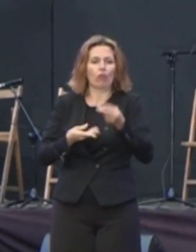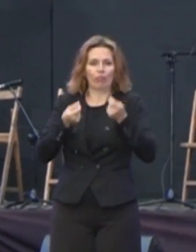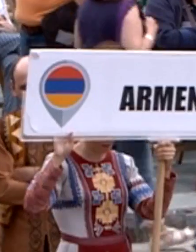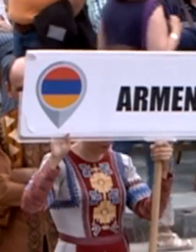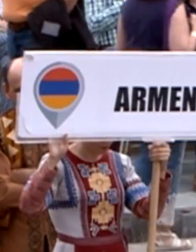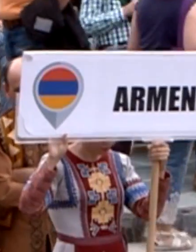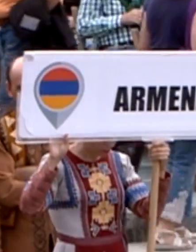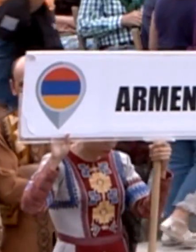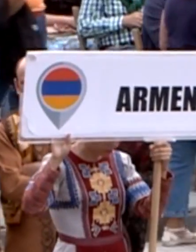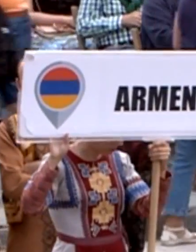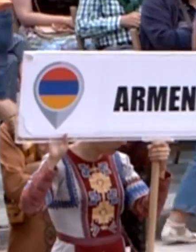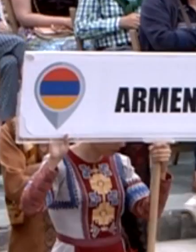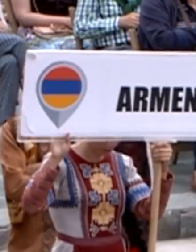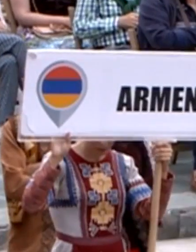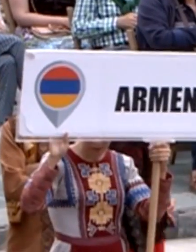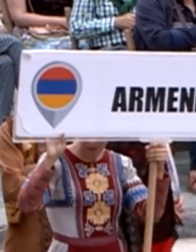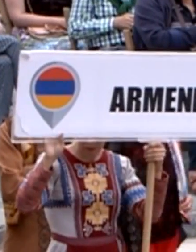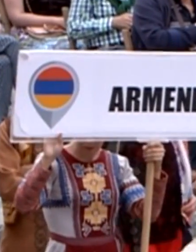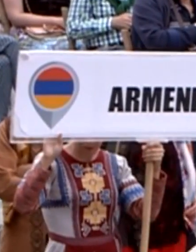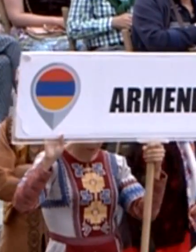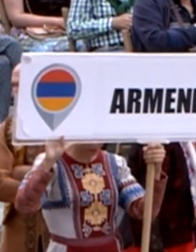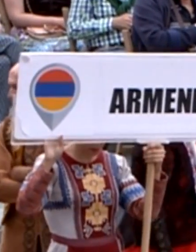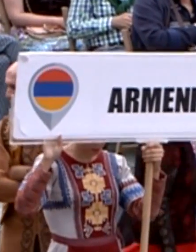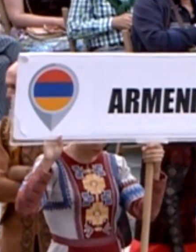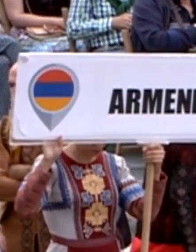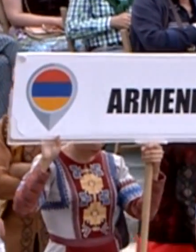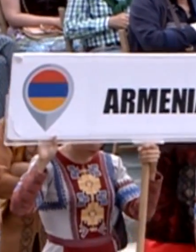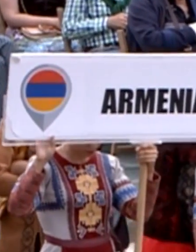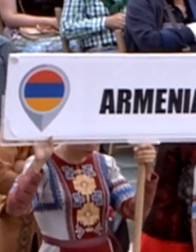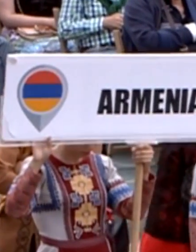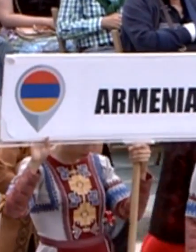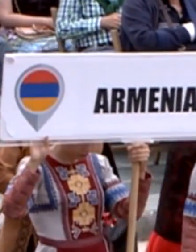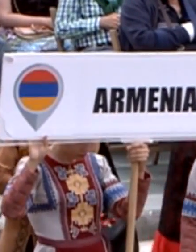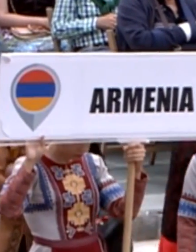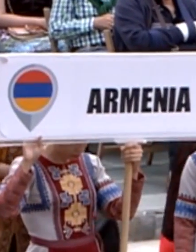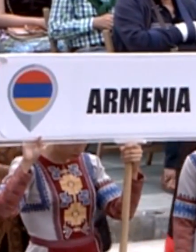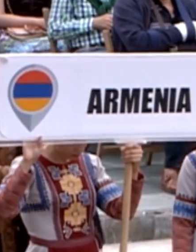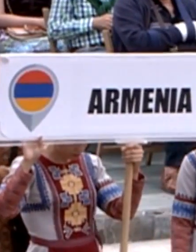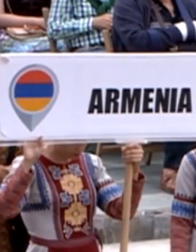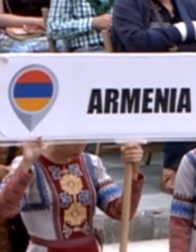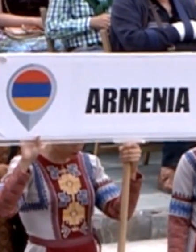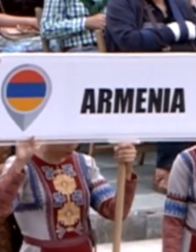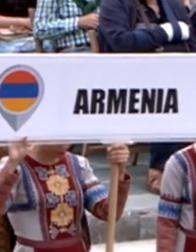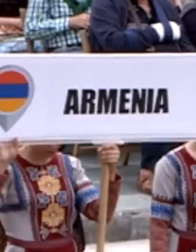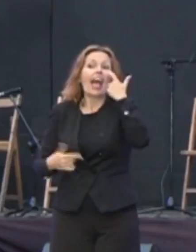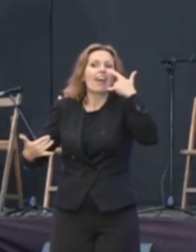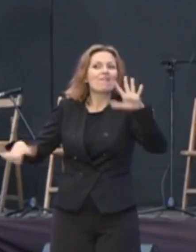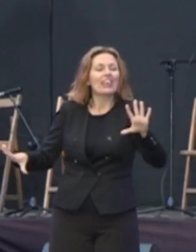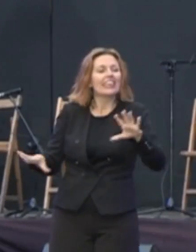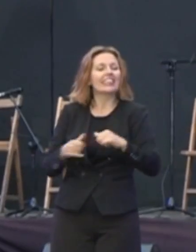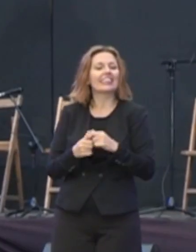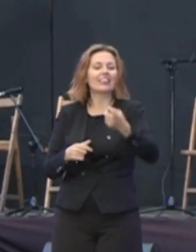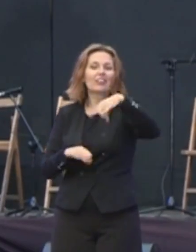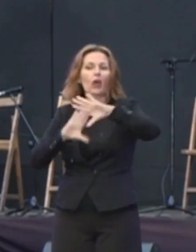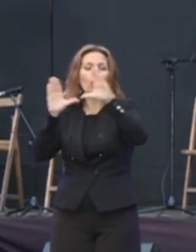hoy vienen vestidas con sus trajes, acompañándoles en este desfile. Adivinen, adivinen.